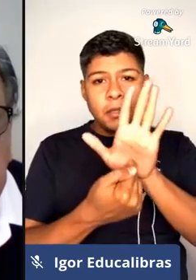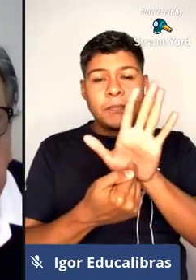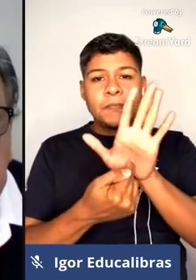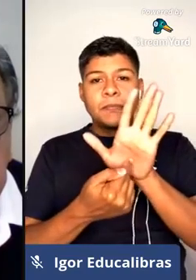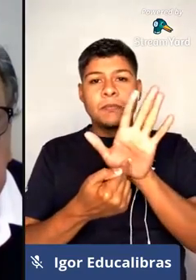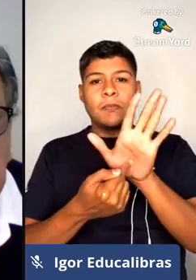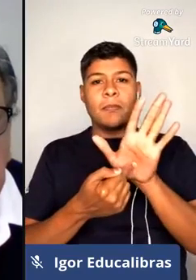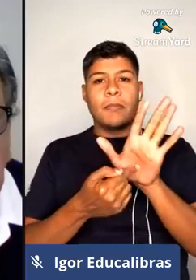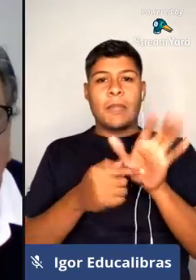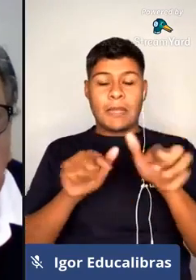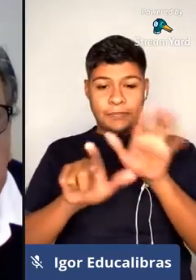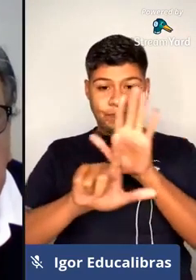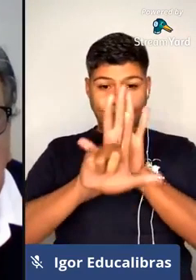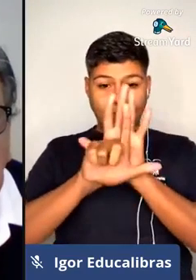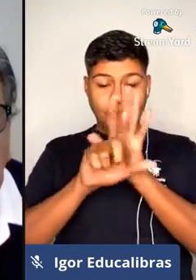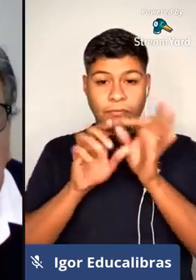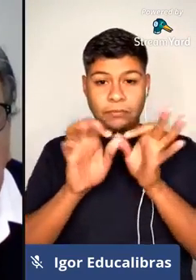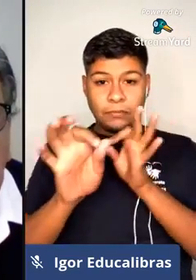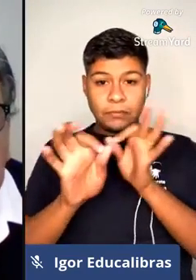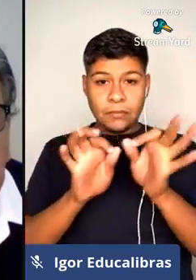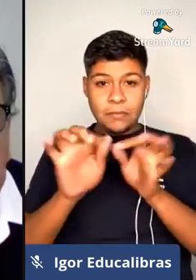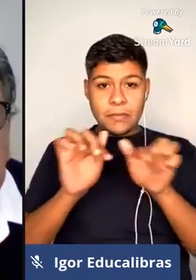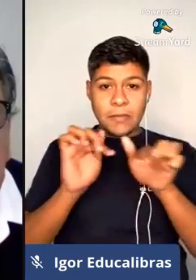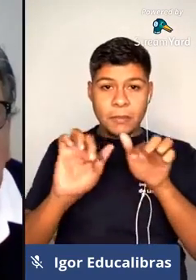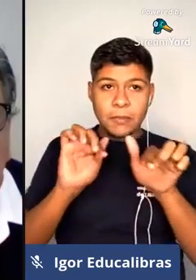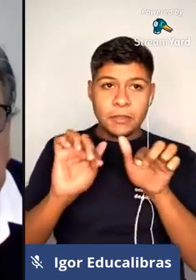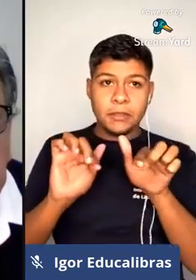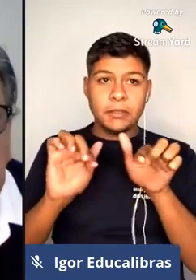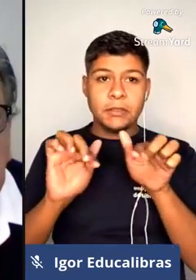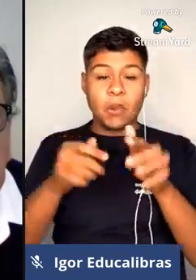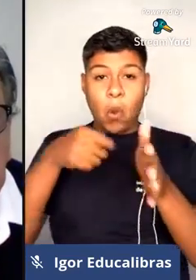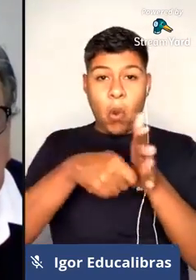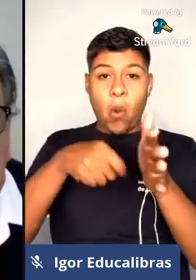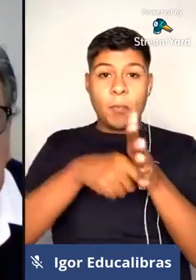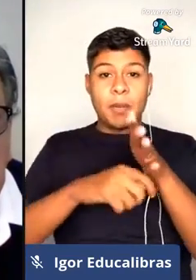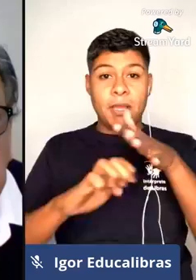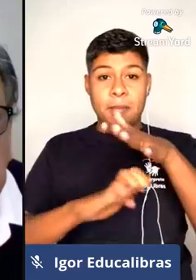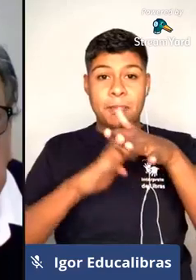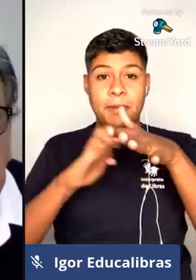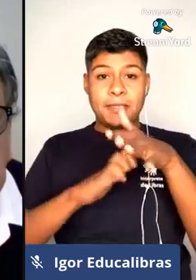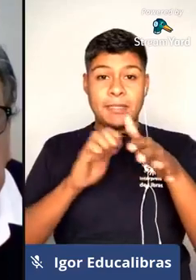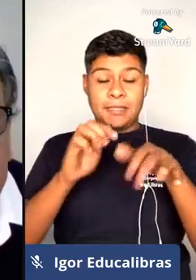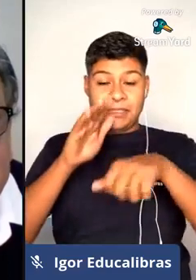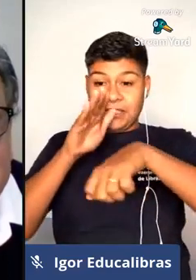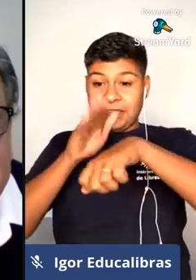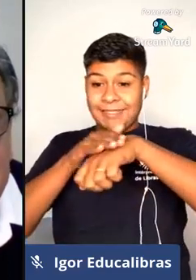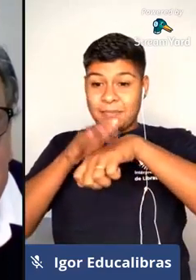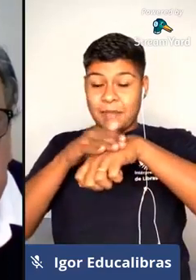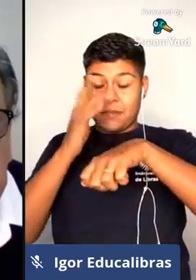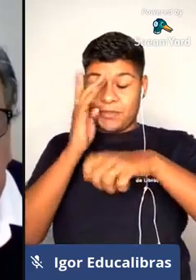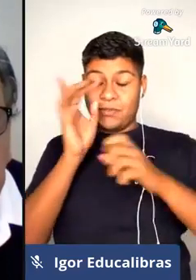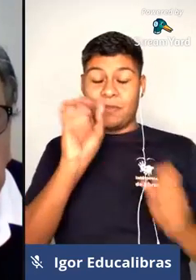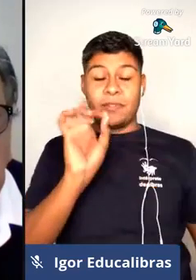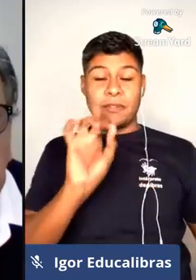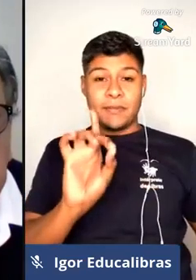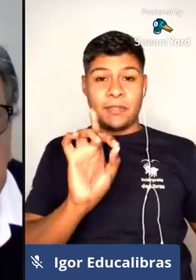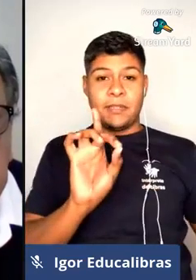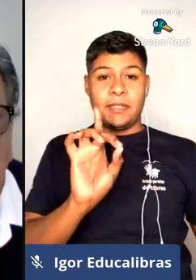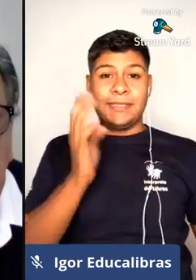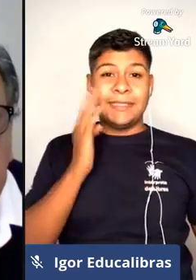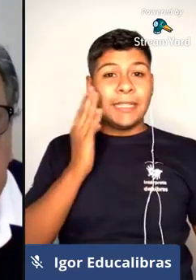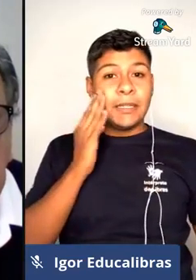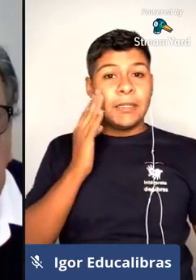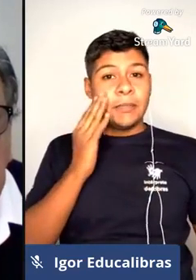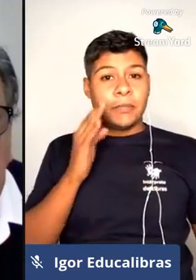leis trabalhistas que obrigam a empresa a contratar trabalhador com deficiência sem lhes dar a